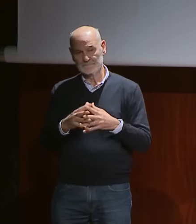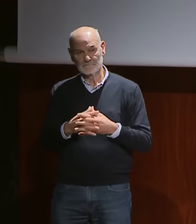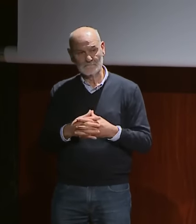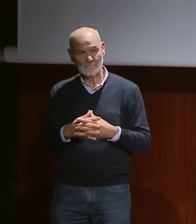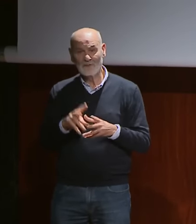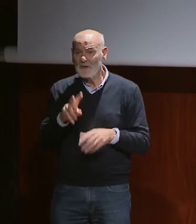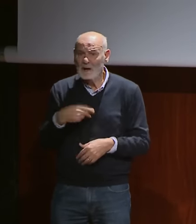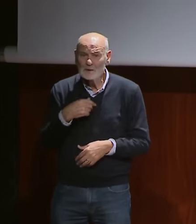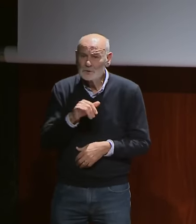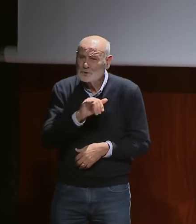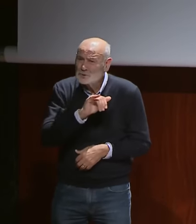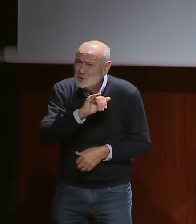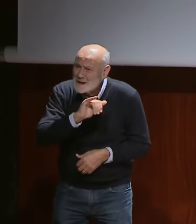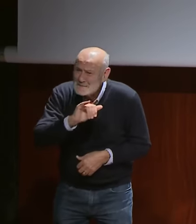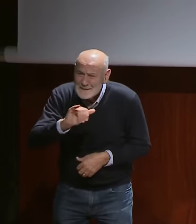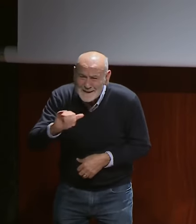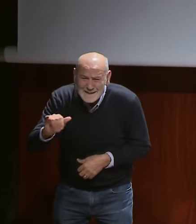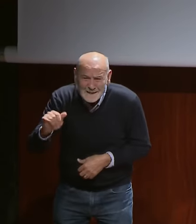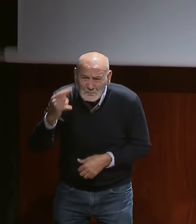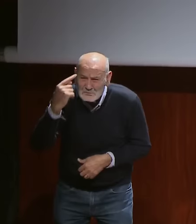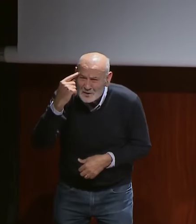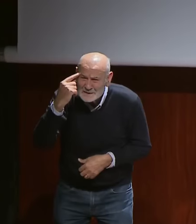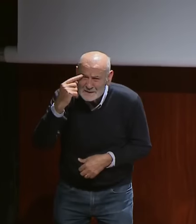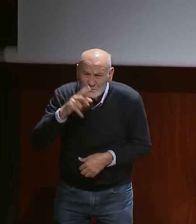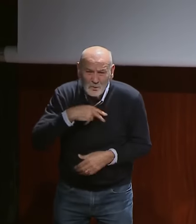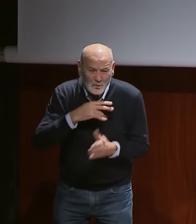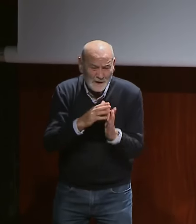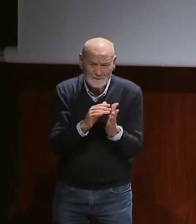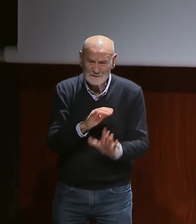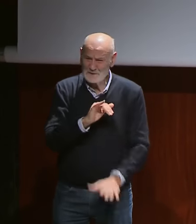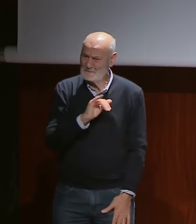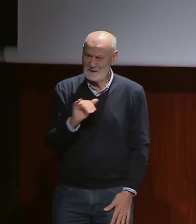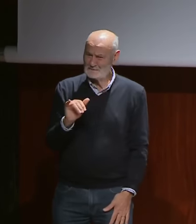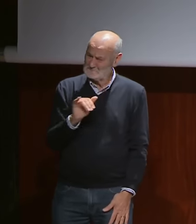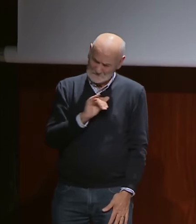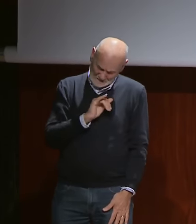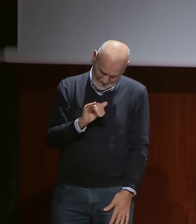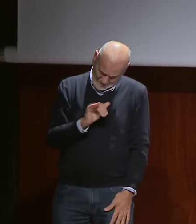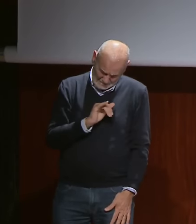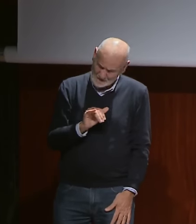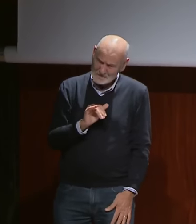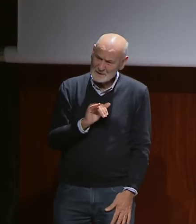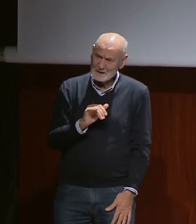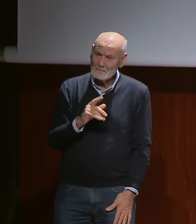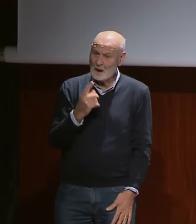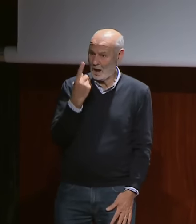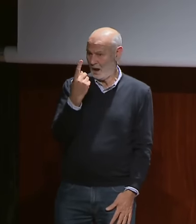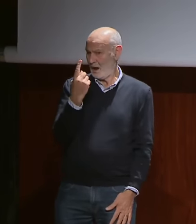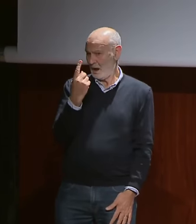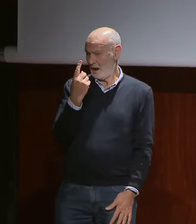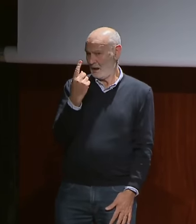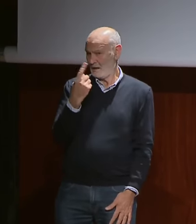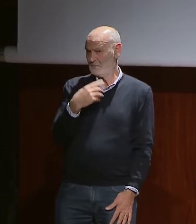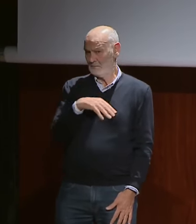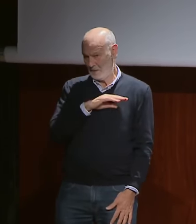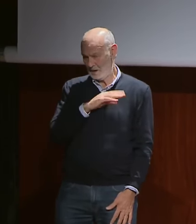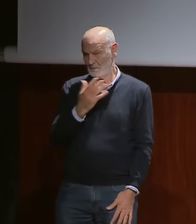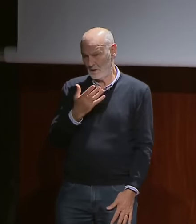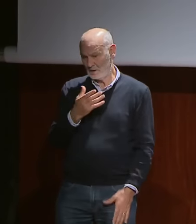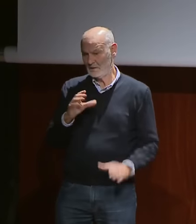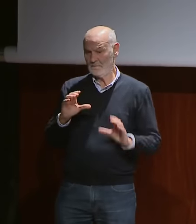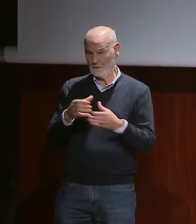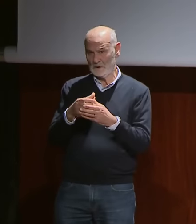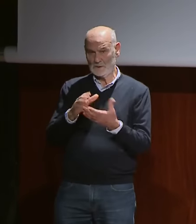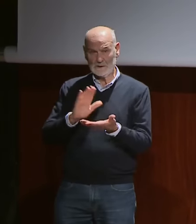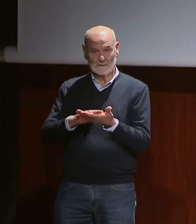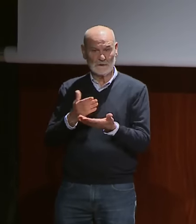un peu ce que je raconte dans mon livre. Mais j'ai jamais imaginé à l'époque que ça pourrait finir dans un